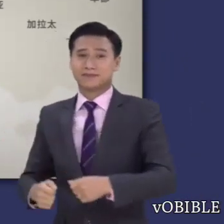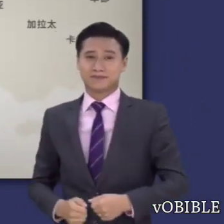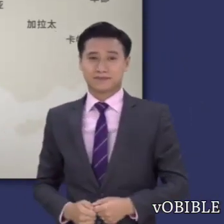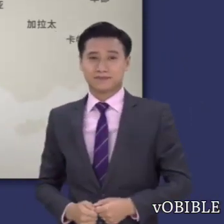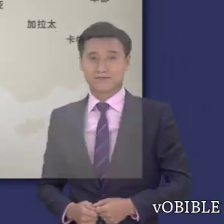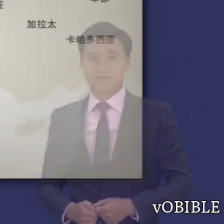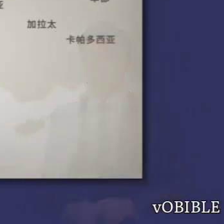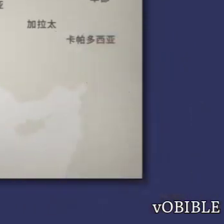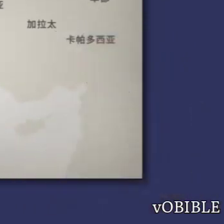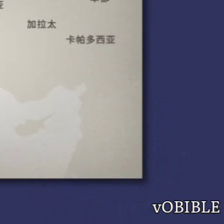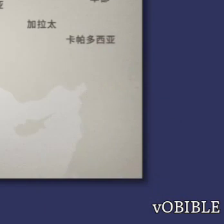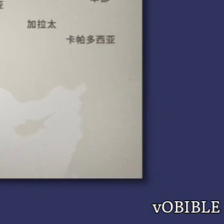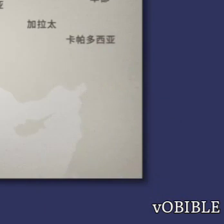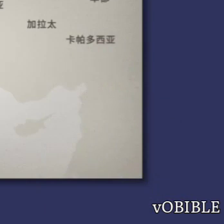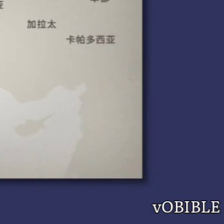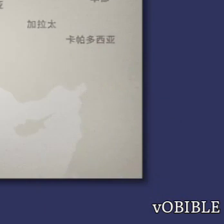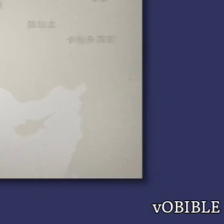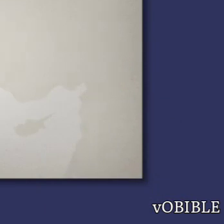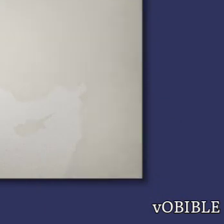当时都面对许多考验。